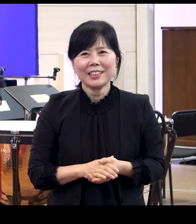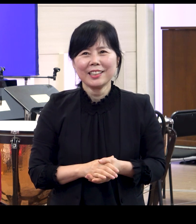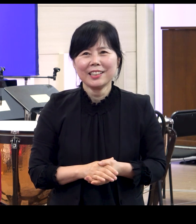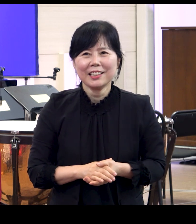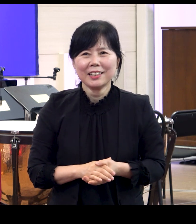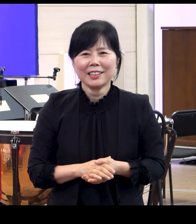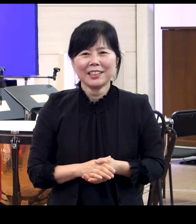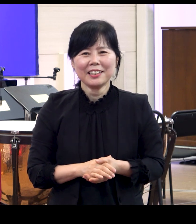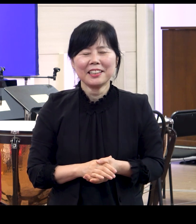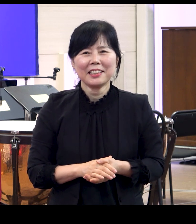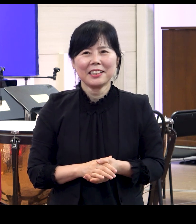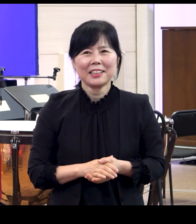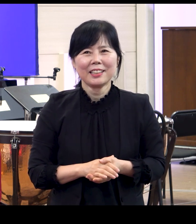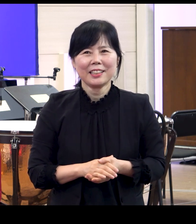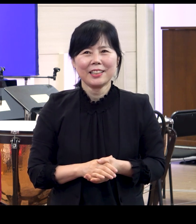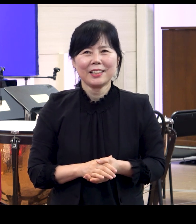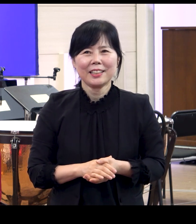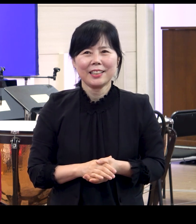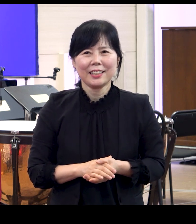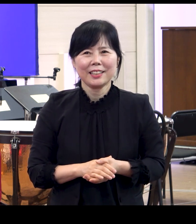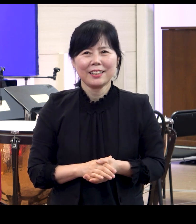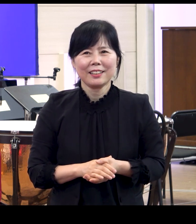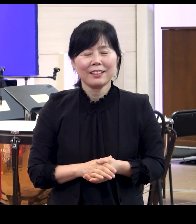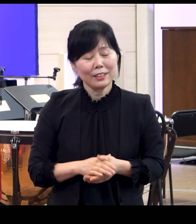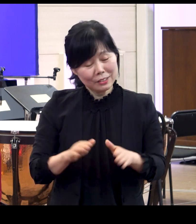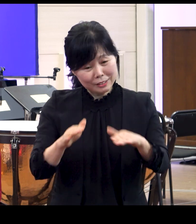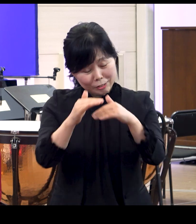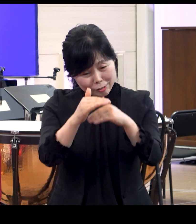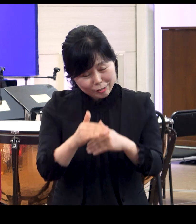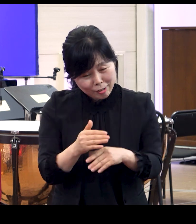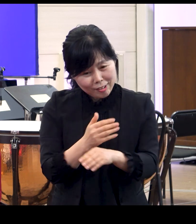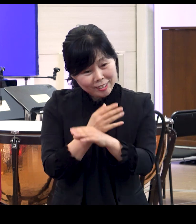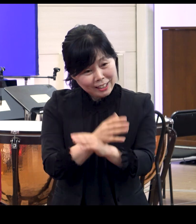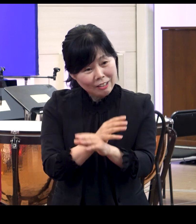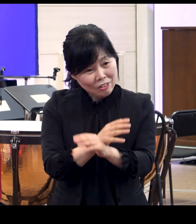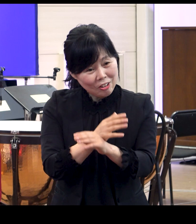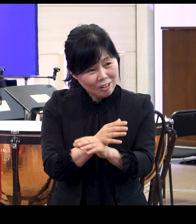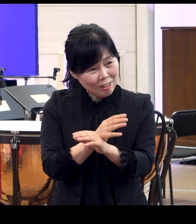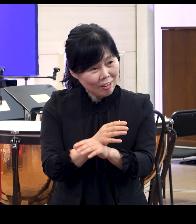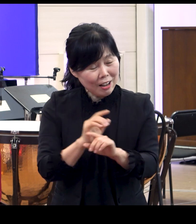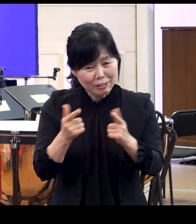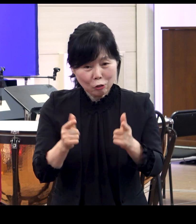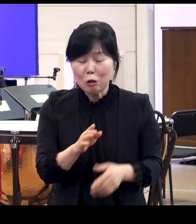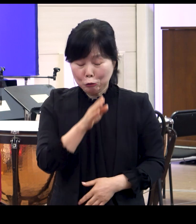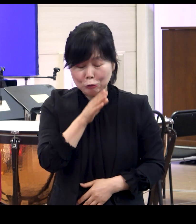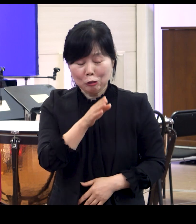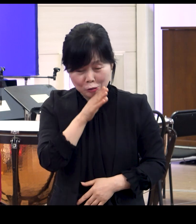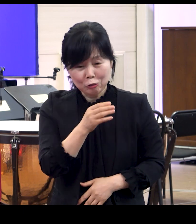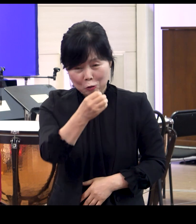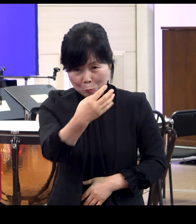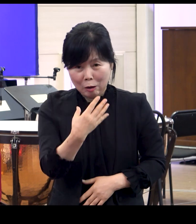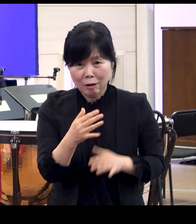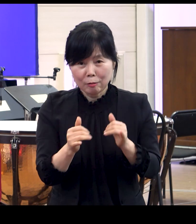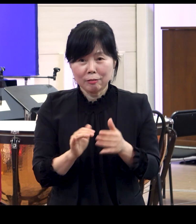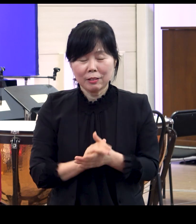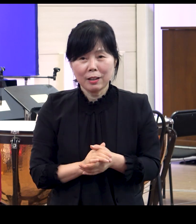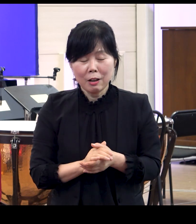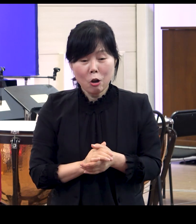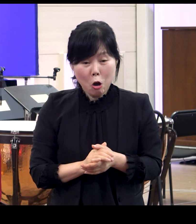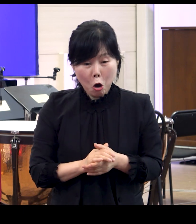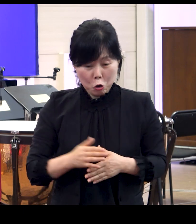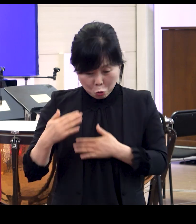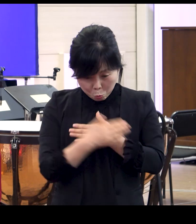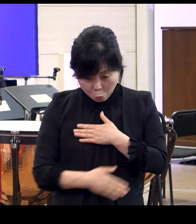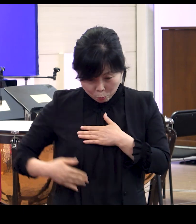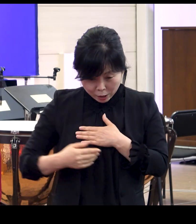근데 여러분, 어떤 사람은 그래요. 이게 사실 이게 그냥 지어낸 얘기 아니라 진짜라는 거예요. 그러면서 우리 몸에 그